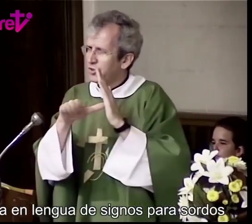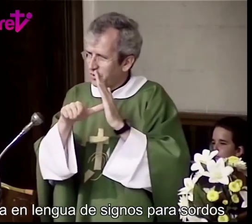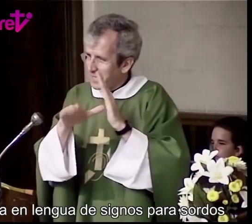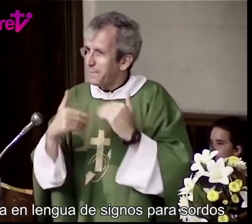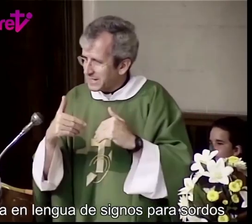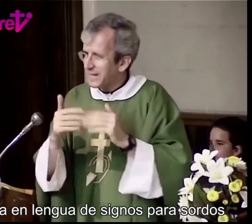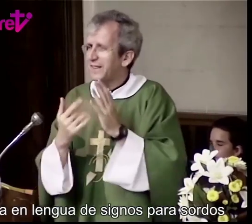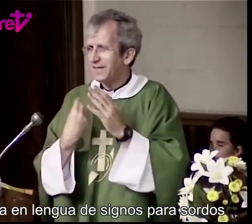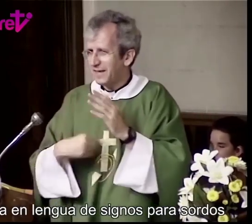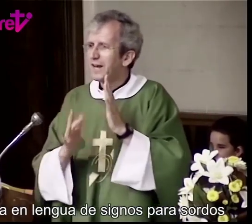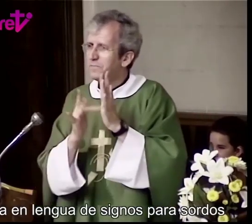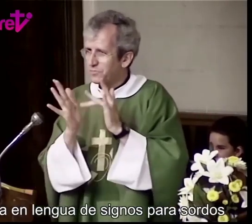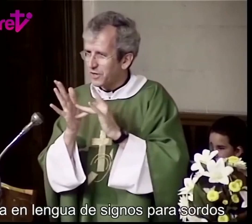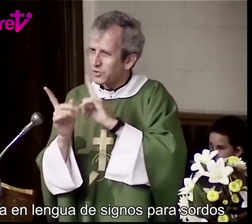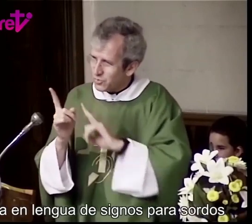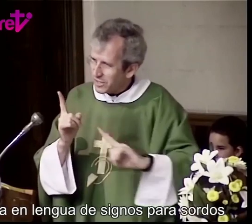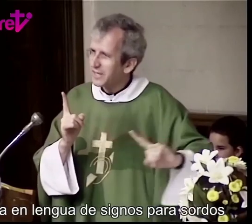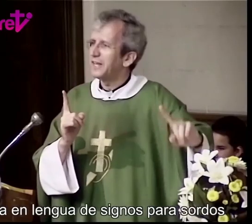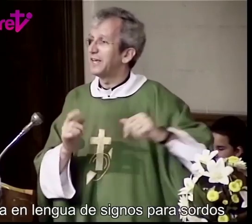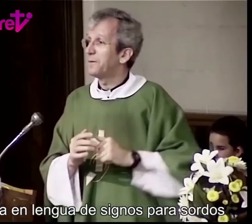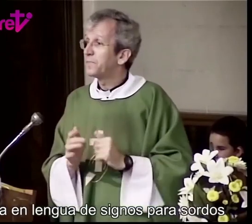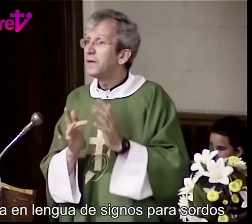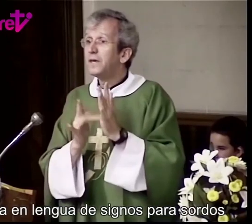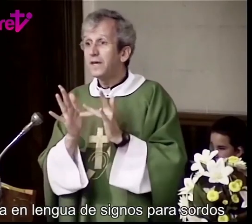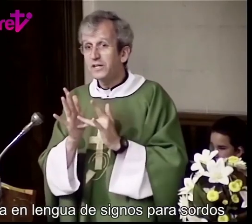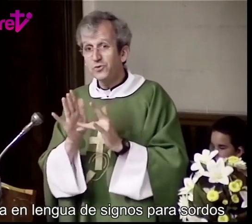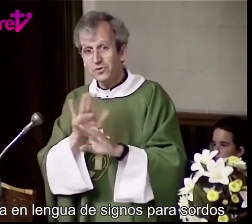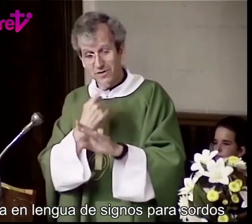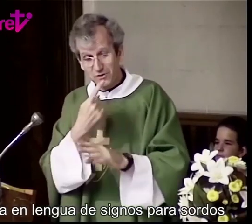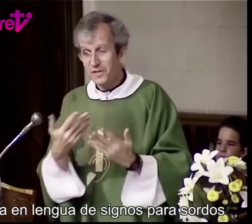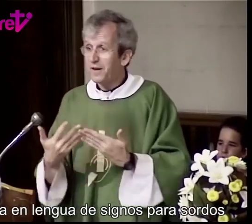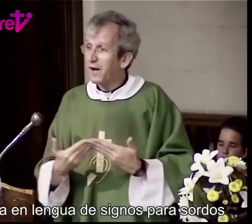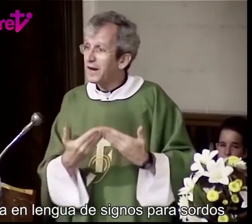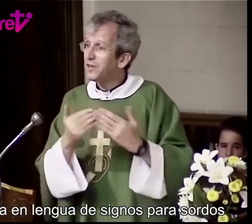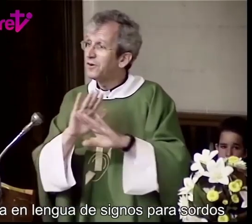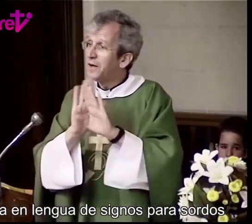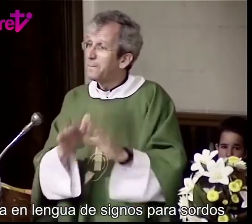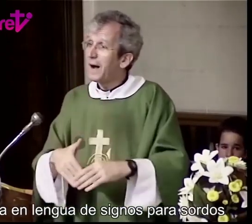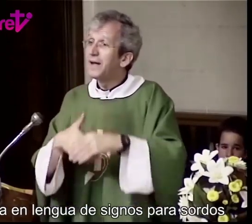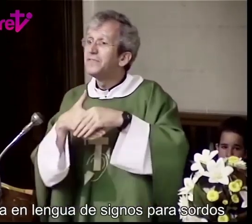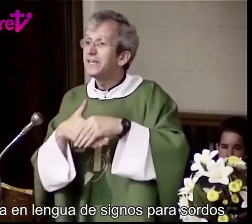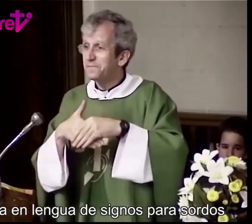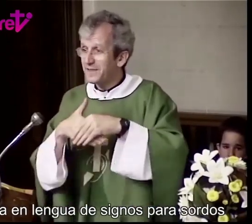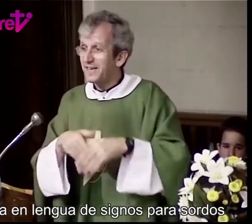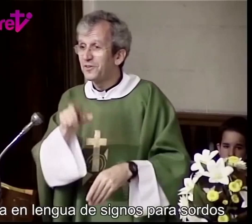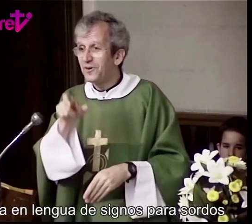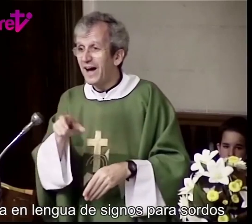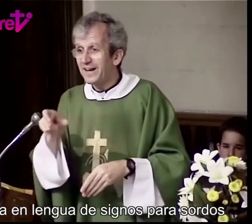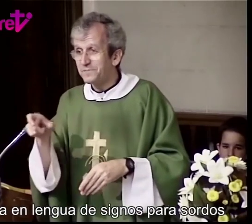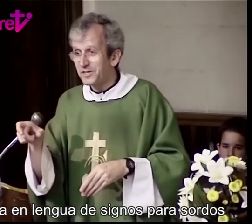donde ya más tarde el mismo Jesús iría. Y Jesús, nos dice el Evangelio, va despidiendo a las